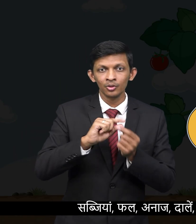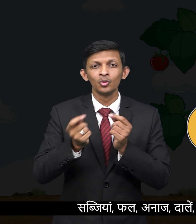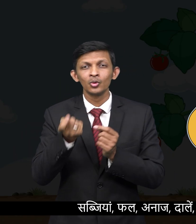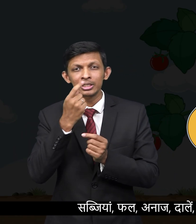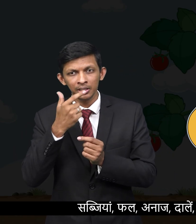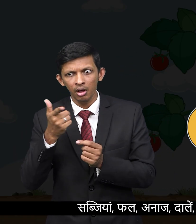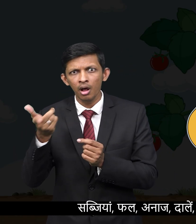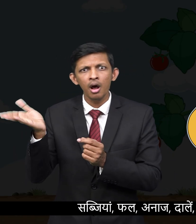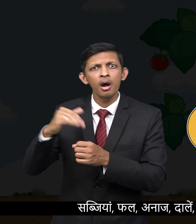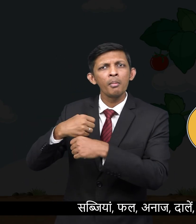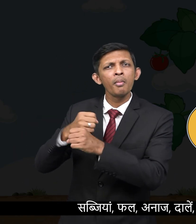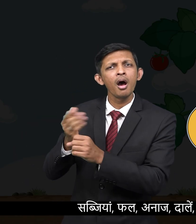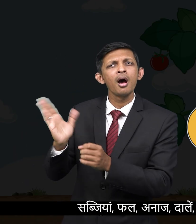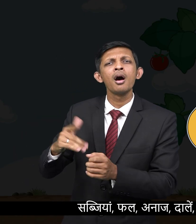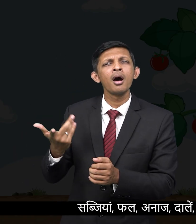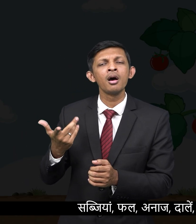है।